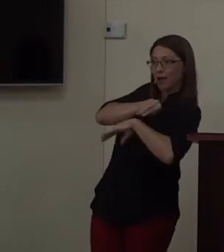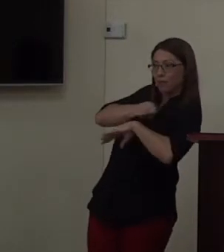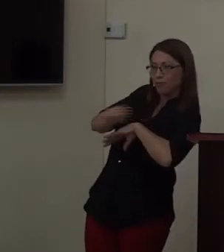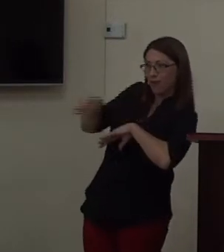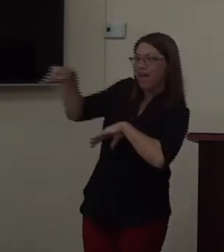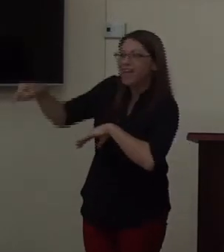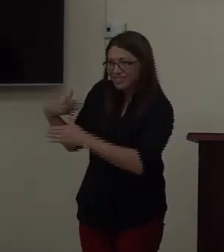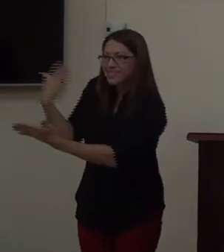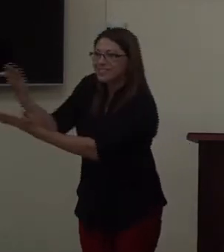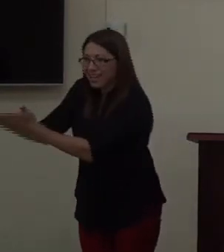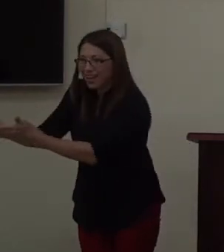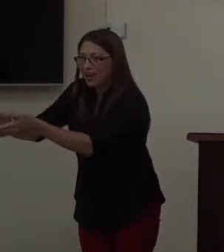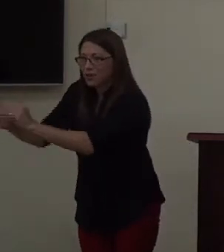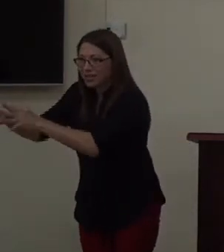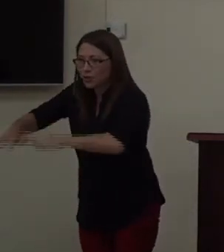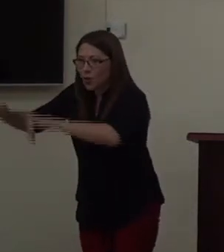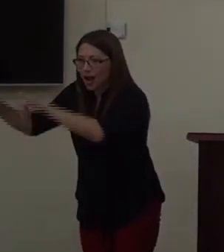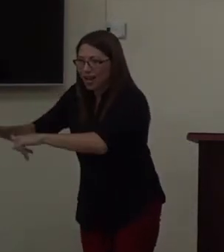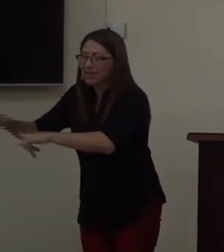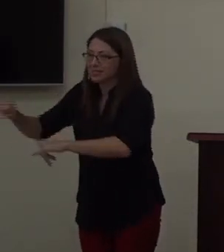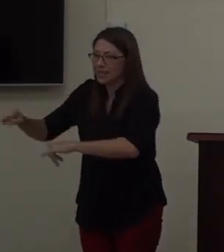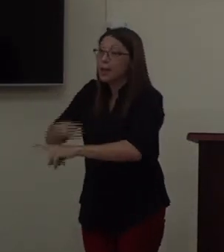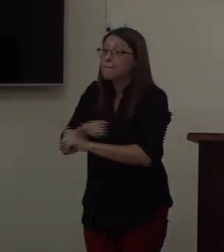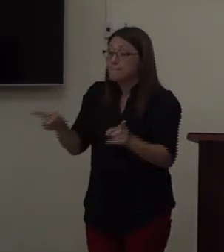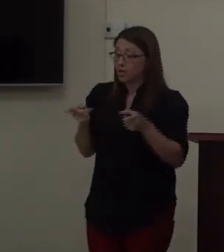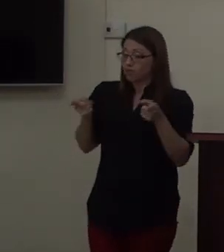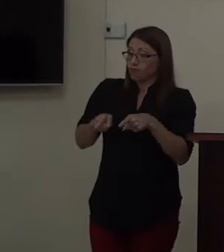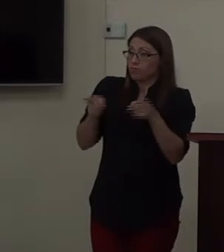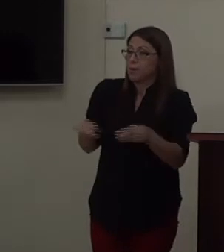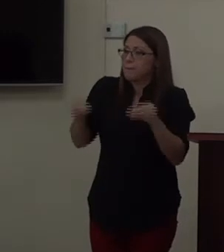está, es evidente. Pero la incidencia más cotidiana,